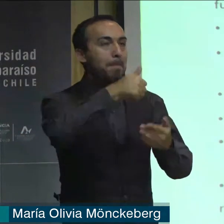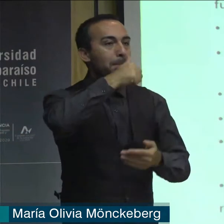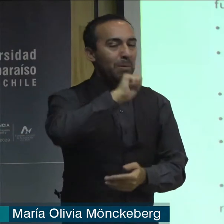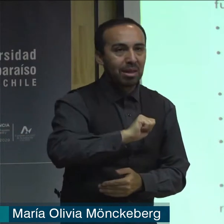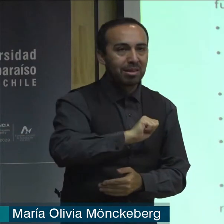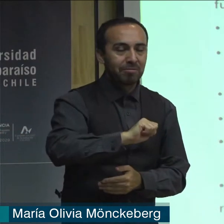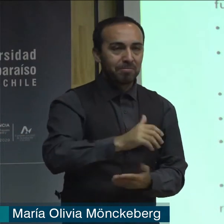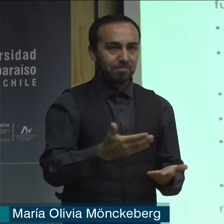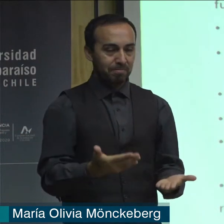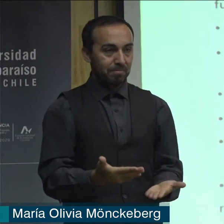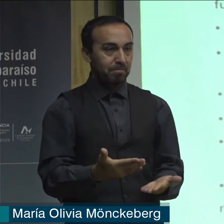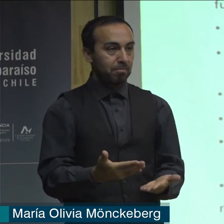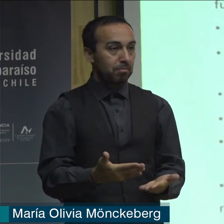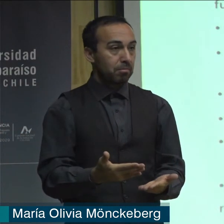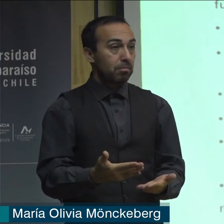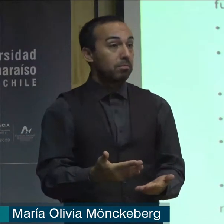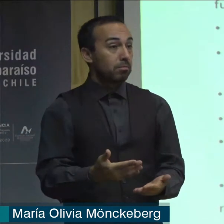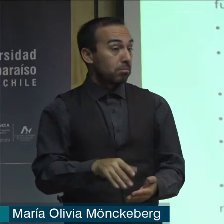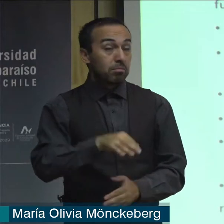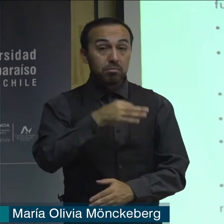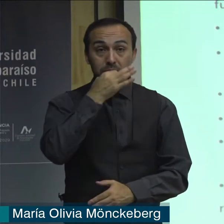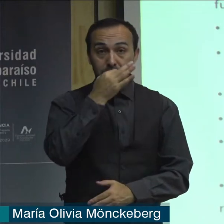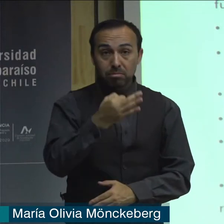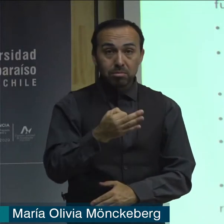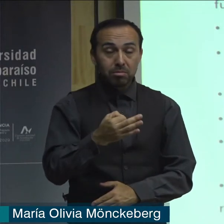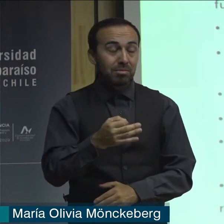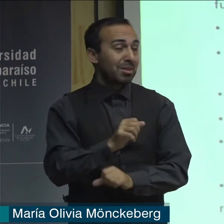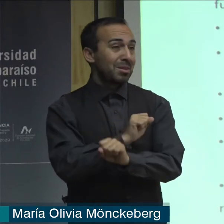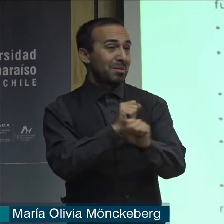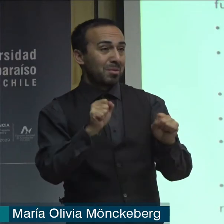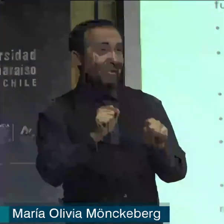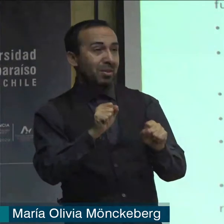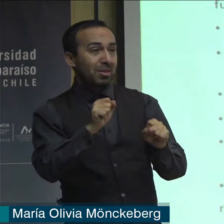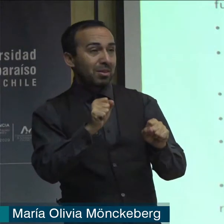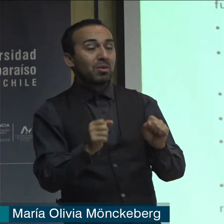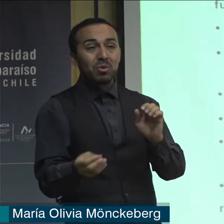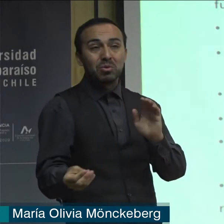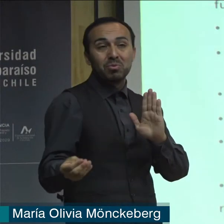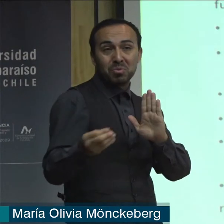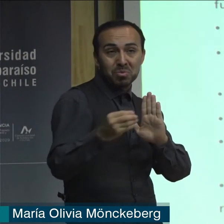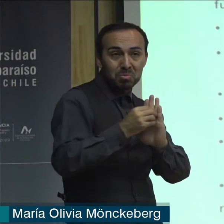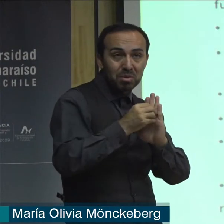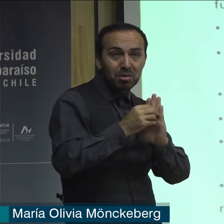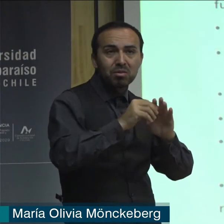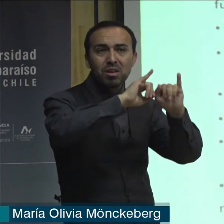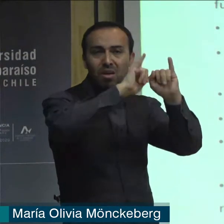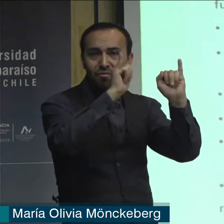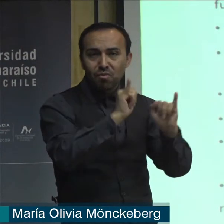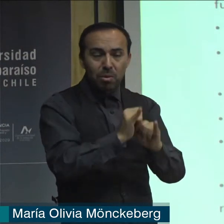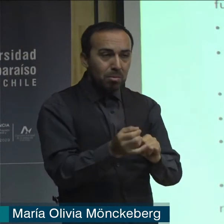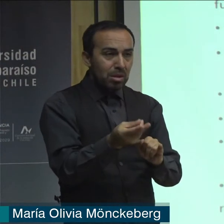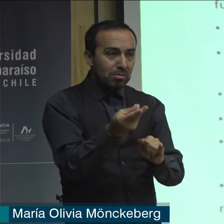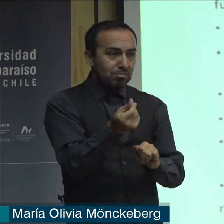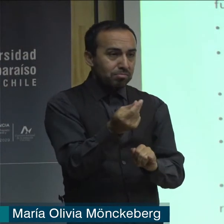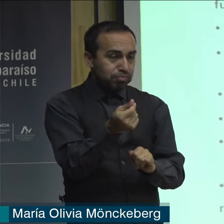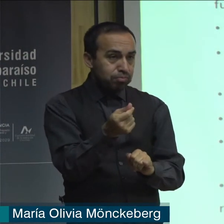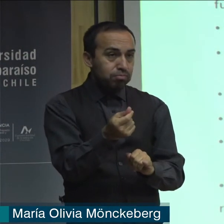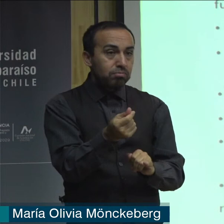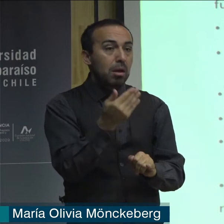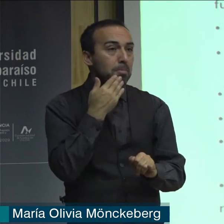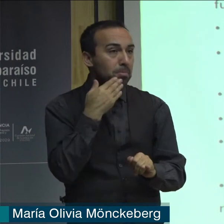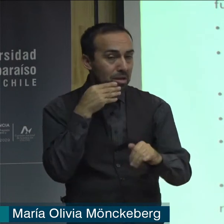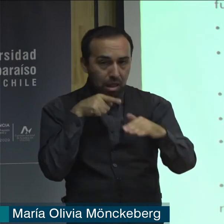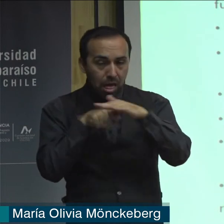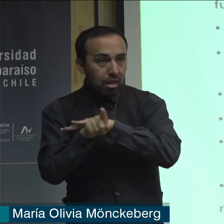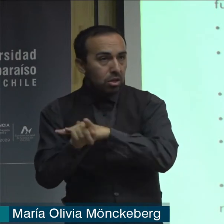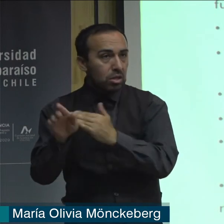ya les decía no hubiera sido posible establecer el modelo económico y las reformas a la educación y no solo a la educación sabemos a la salud